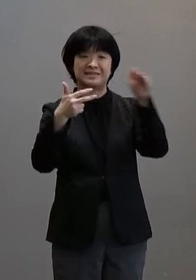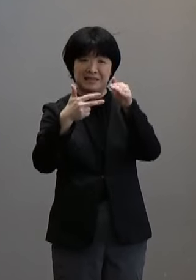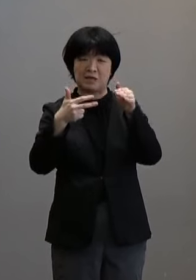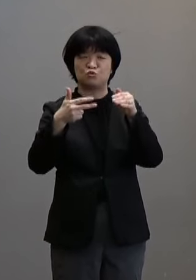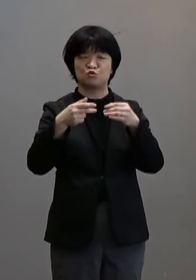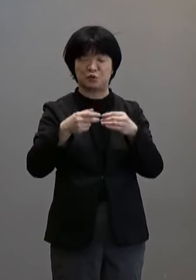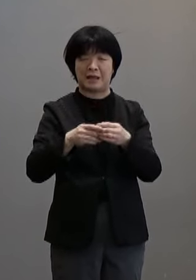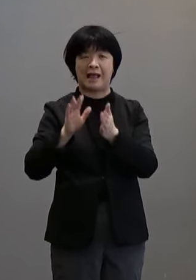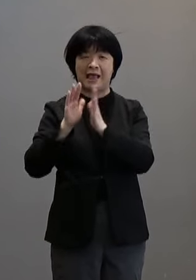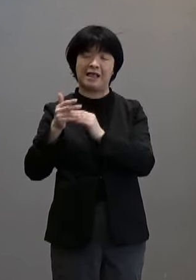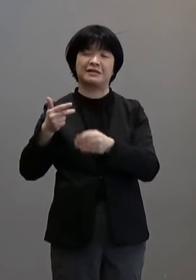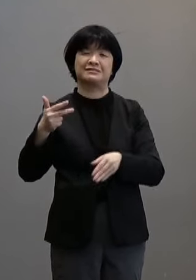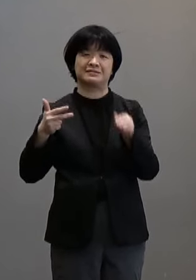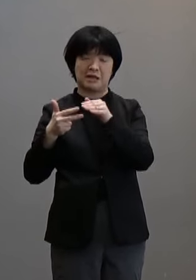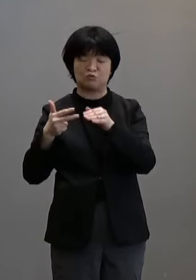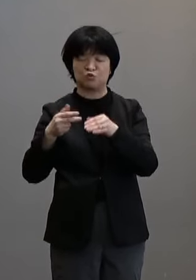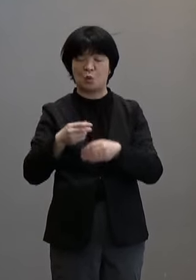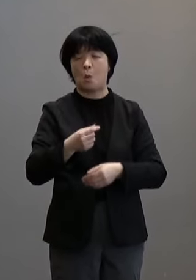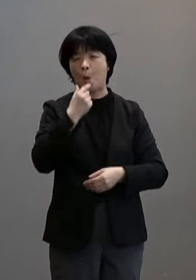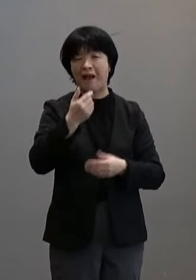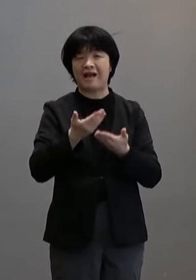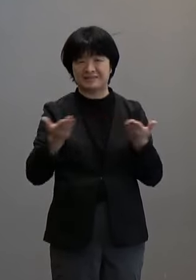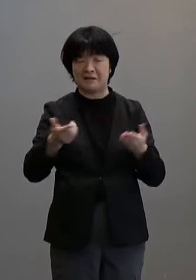布、提出をしてまいります。